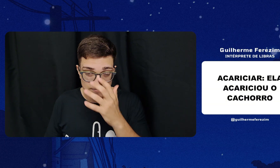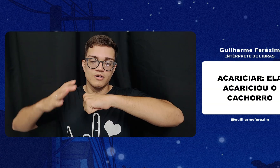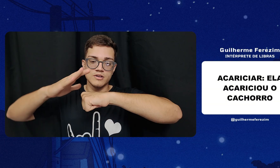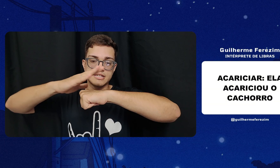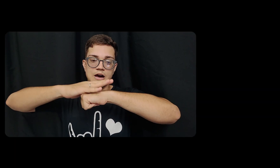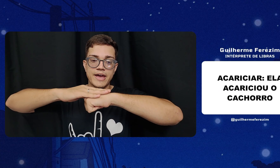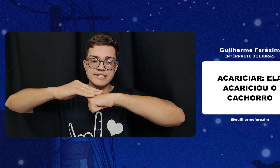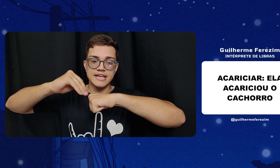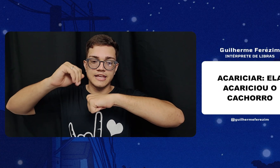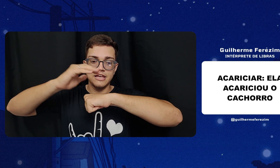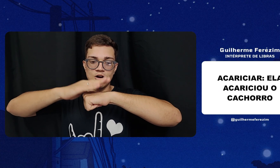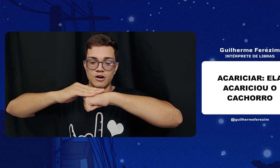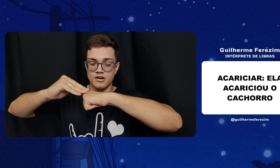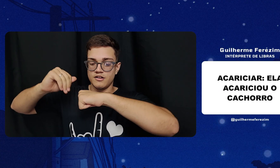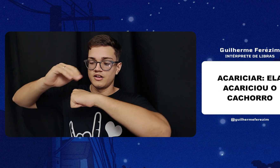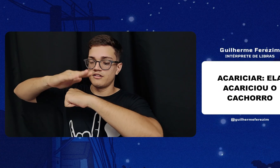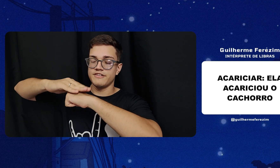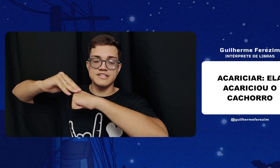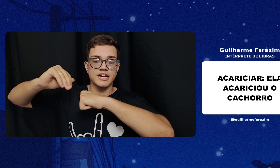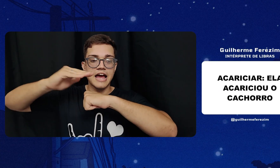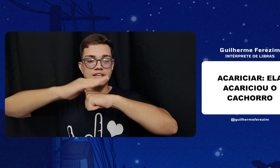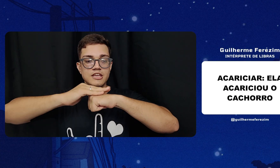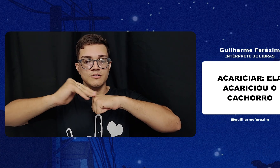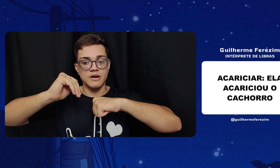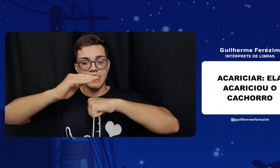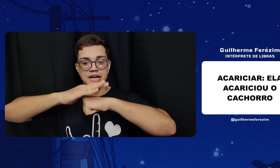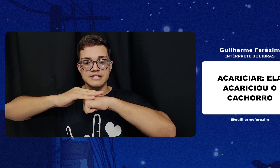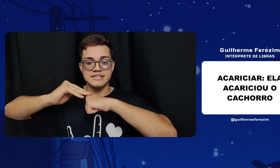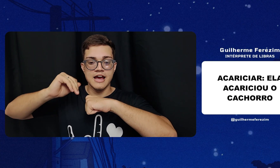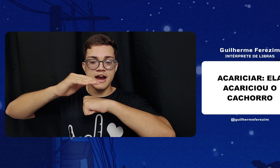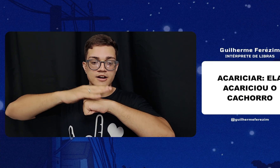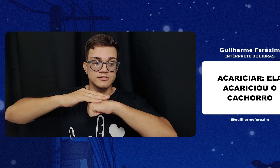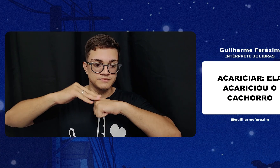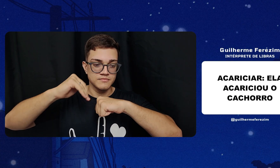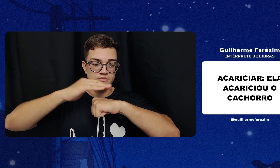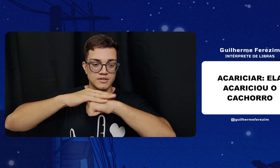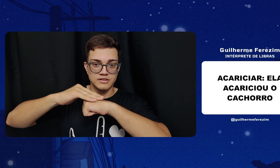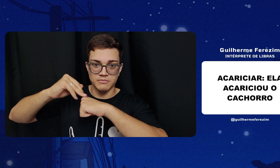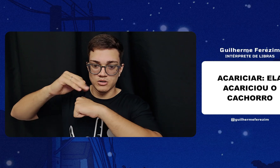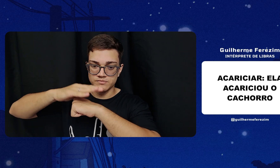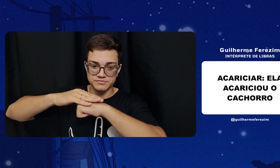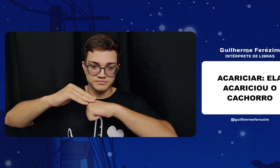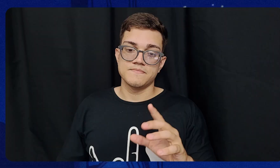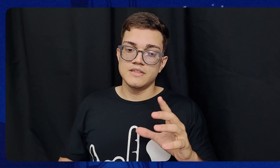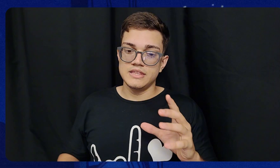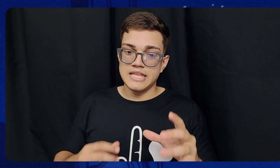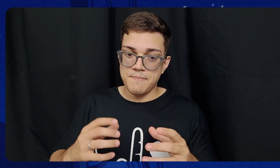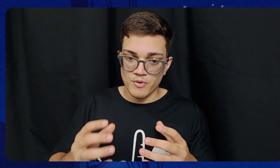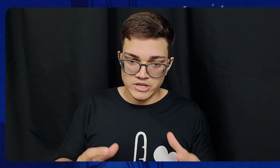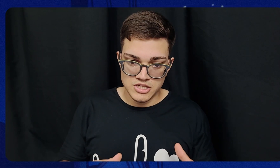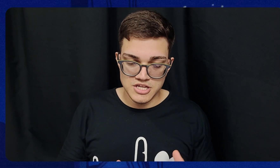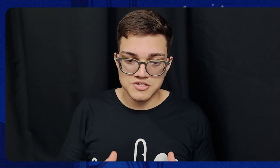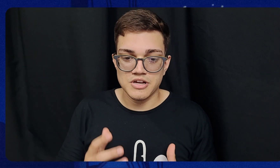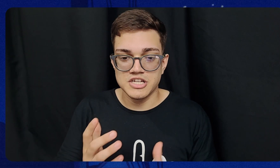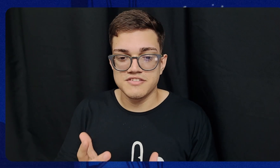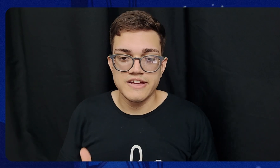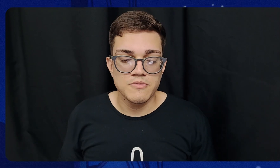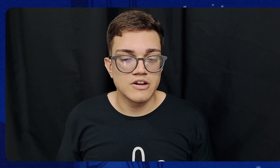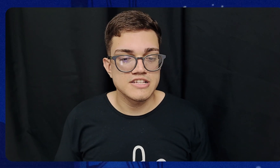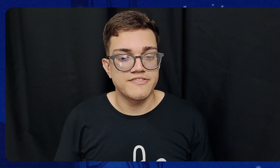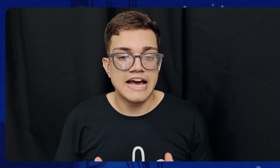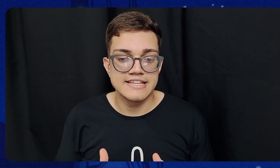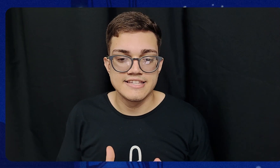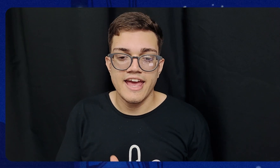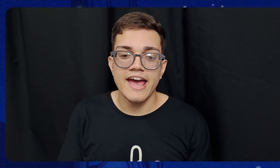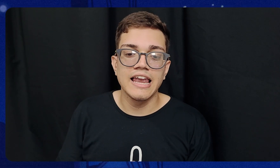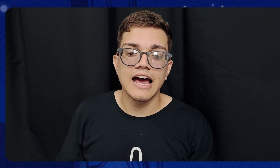também. O sinal é esse aqui, ó. Fazer carinho, acariciar, tá bom? Depois disso, a gente vem com a